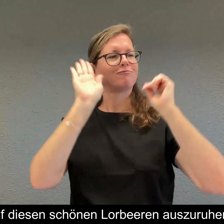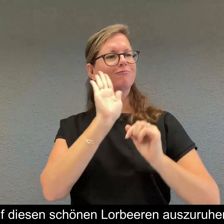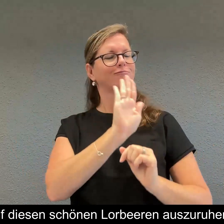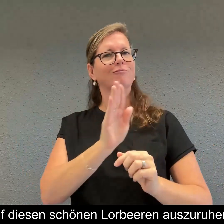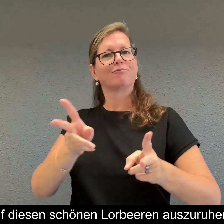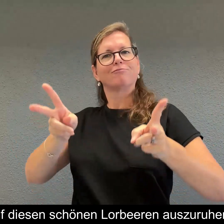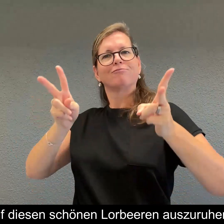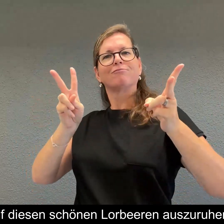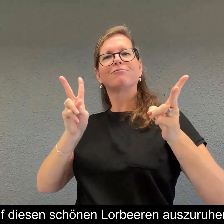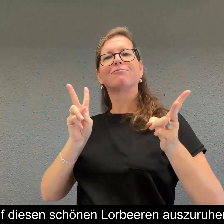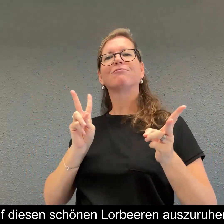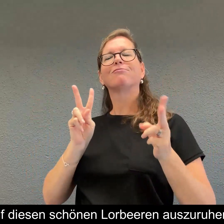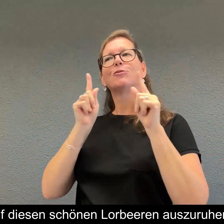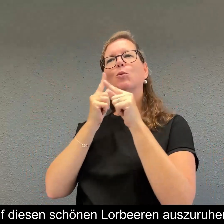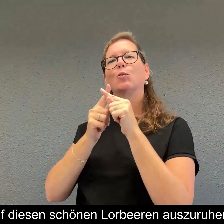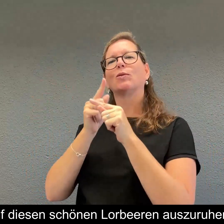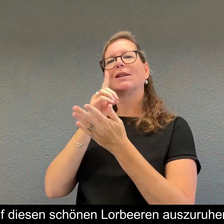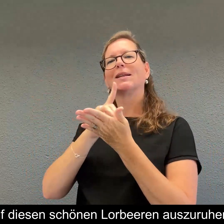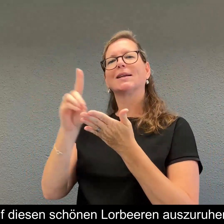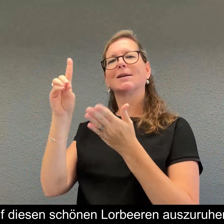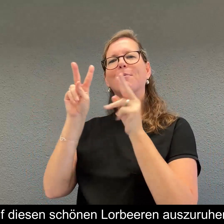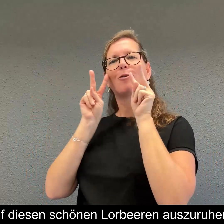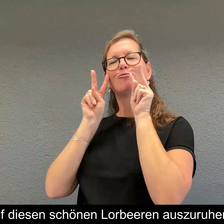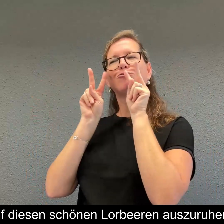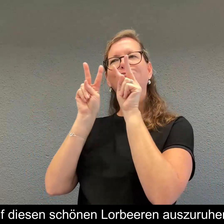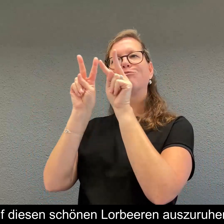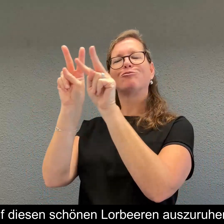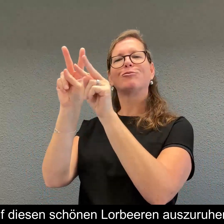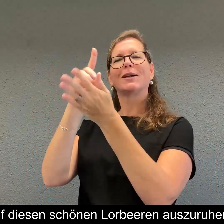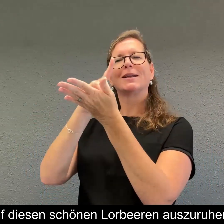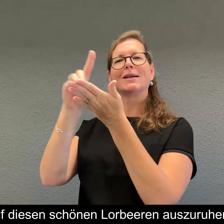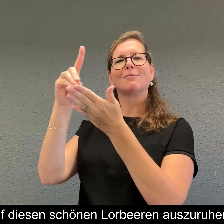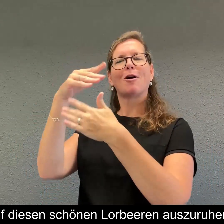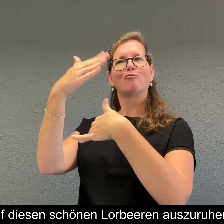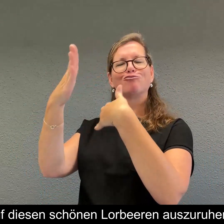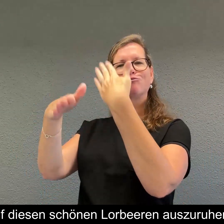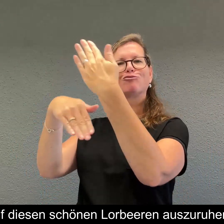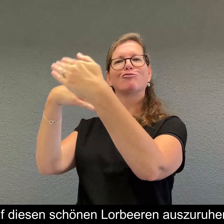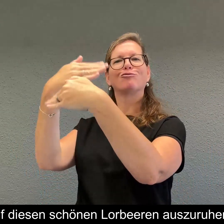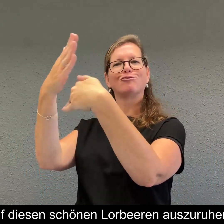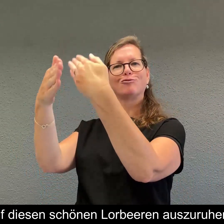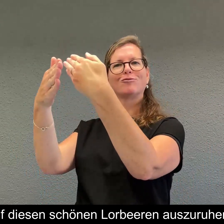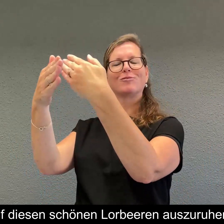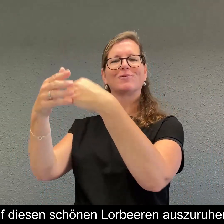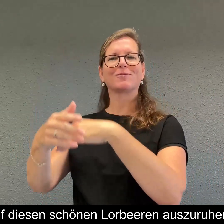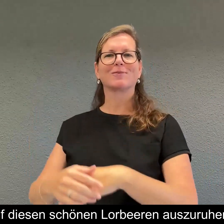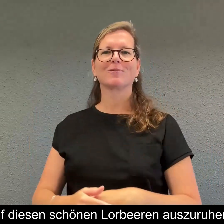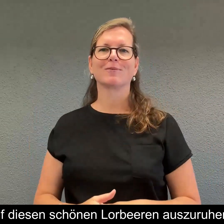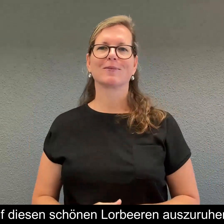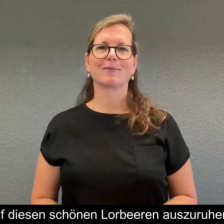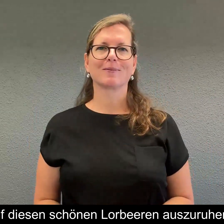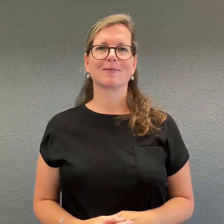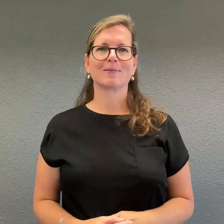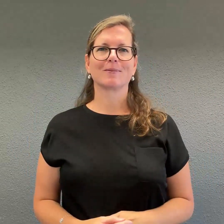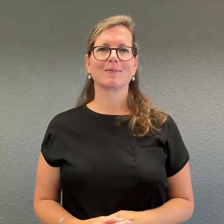C'est was ihr euch